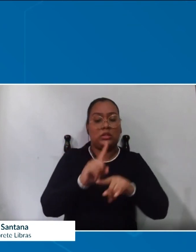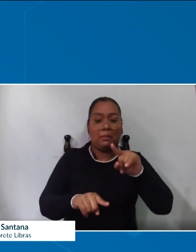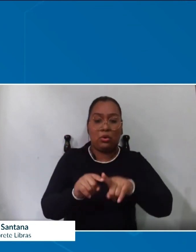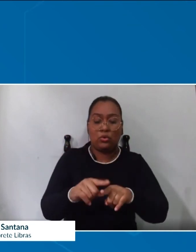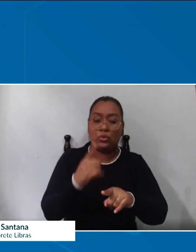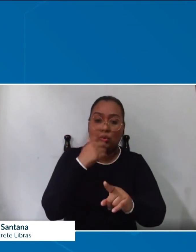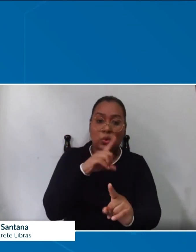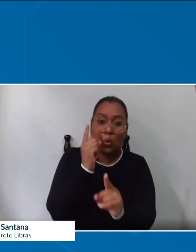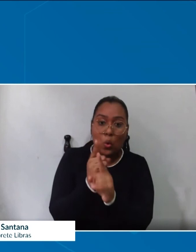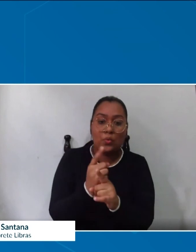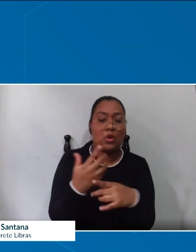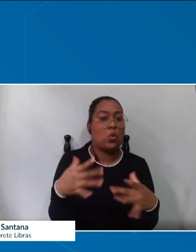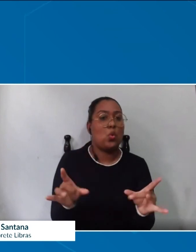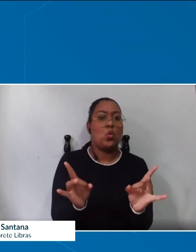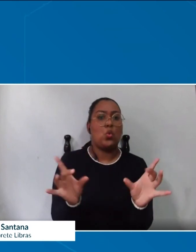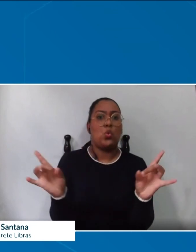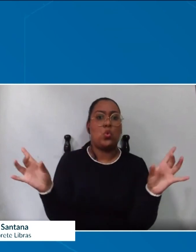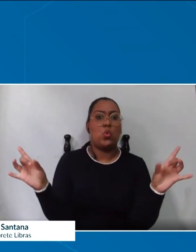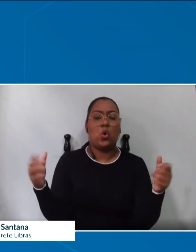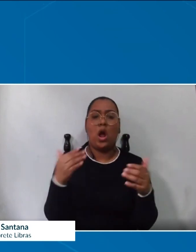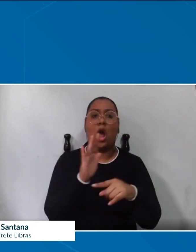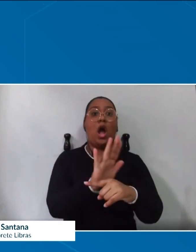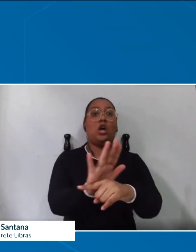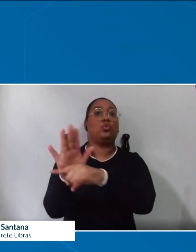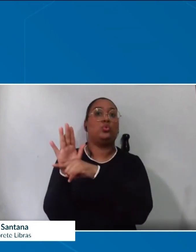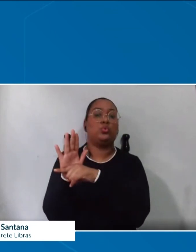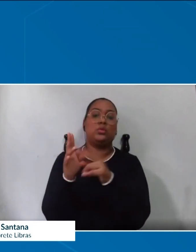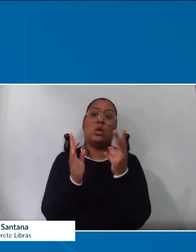de bancada, mas a gente continuar